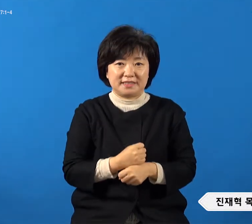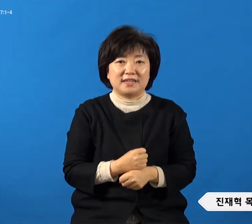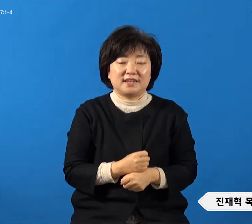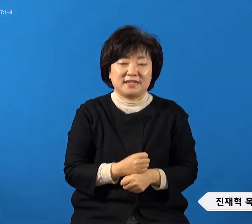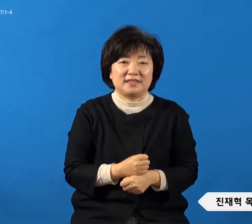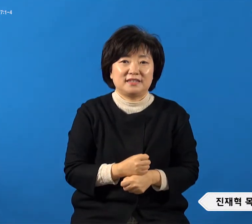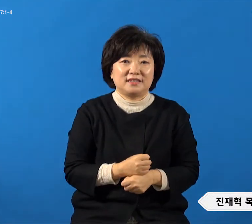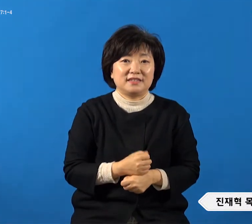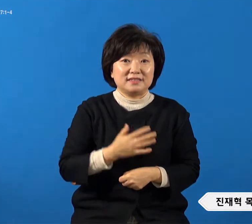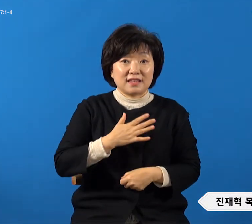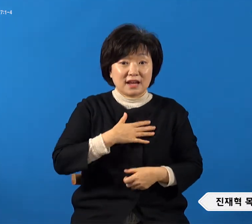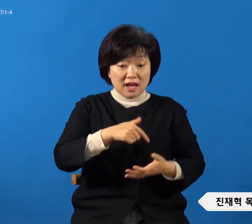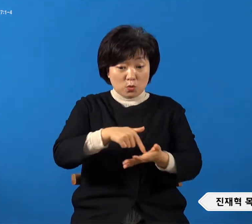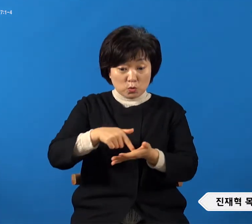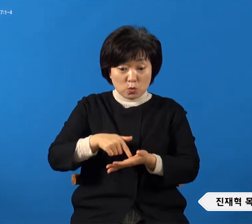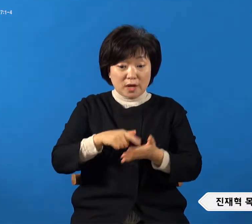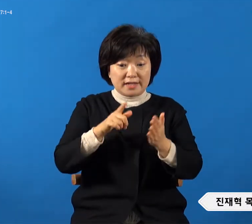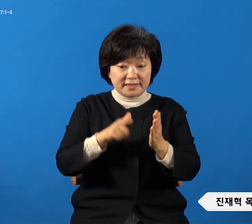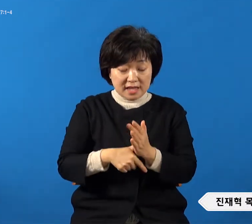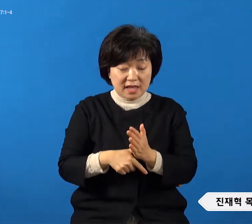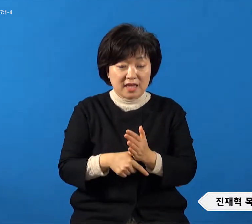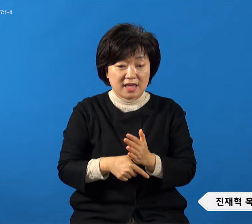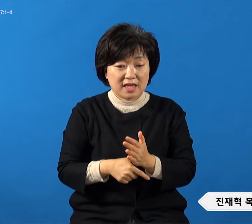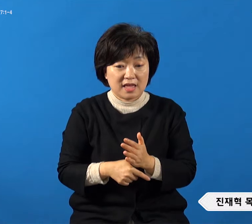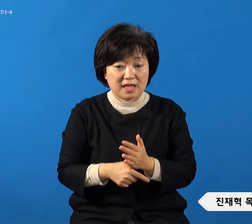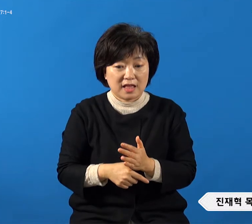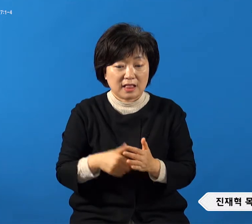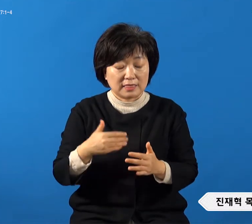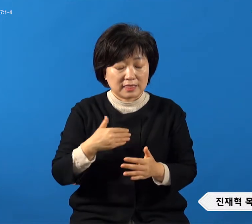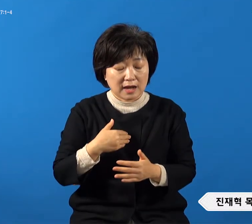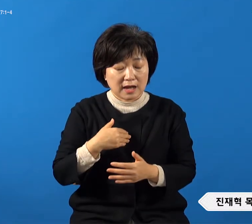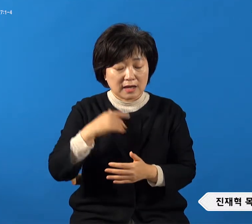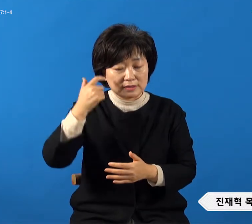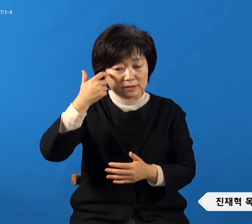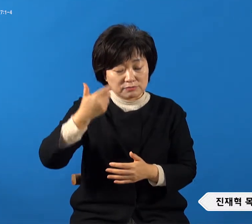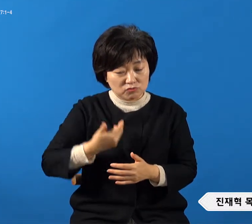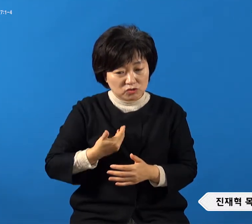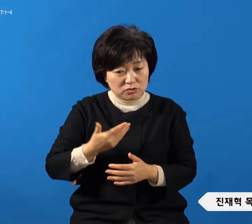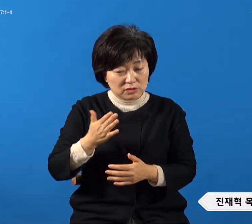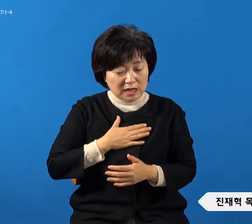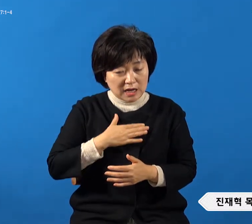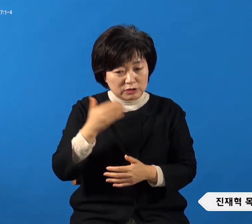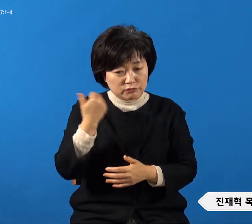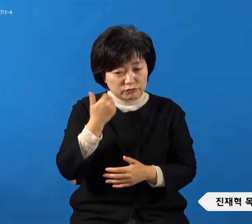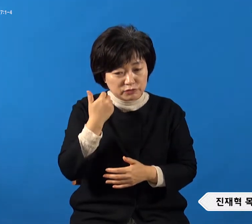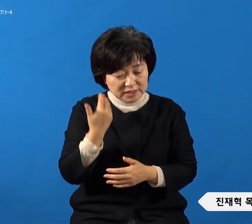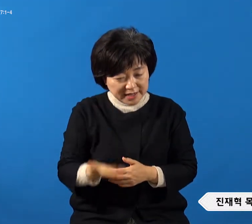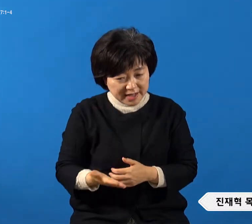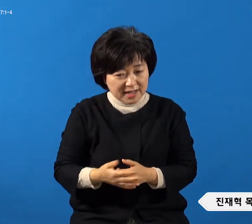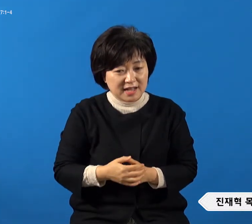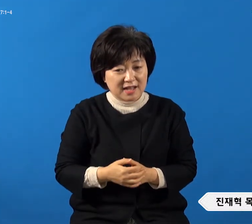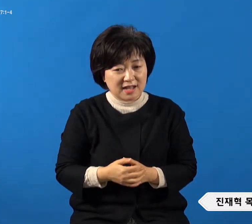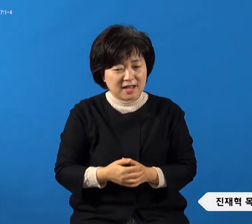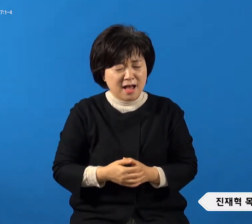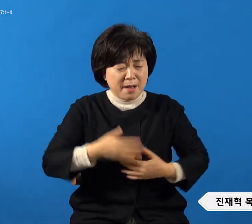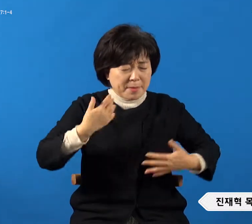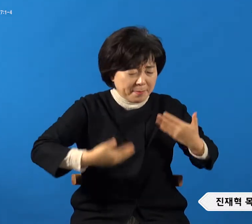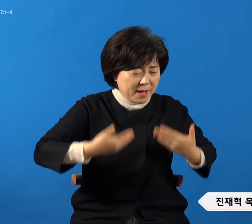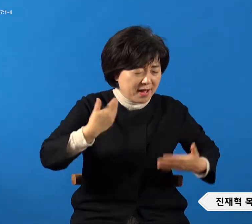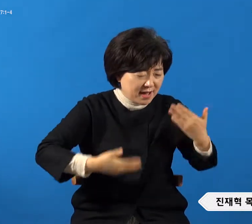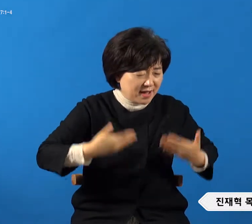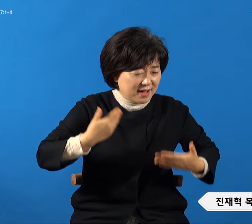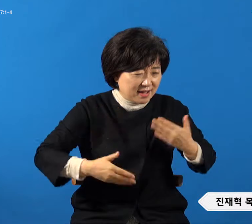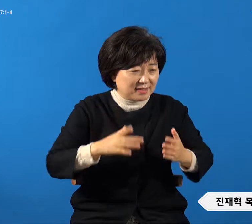합니다. 우리가 고독 가운데 있을 때에 우리는 질문합니다. 나는 누구인가? 바쁜